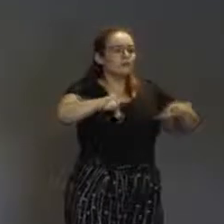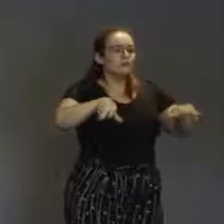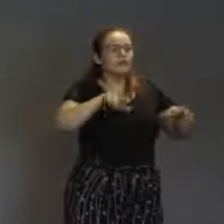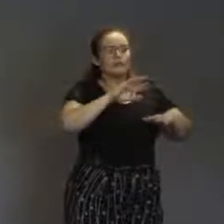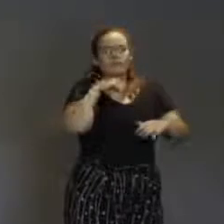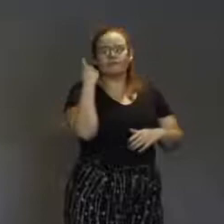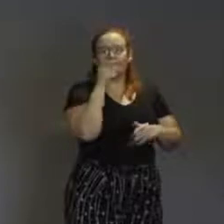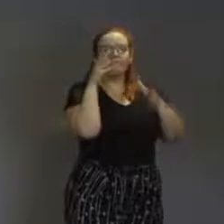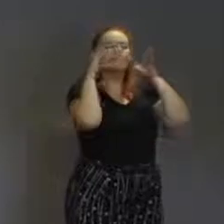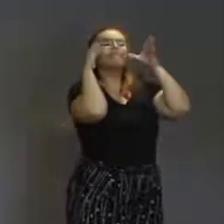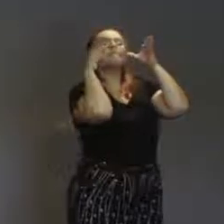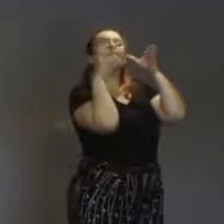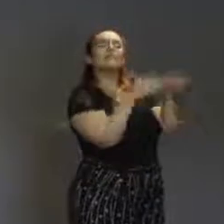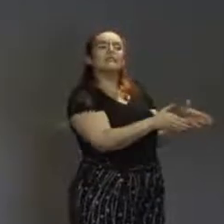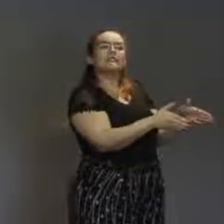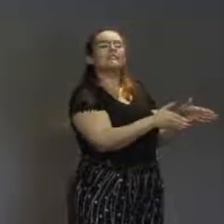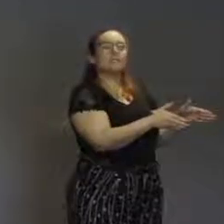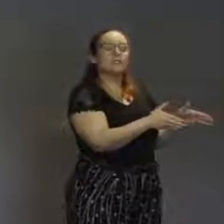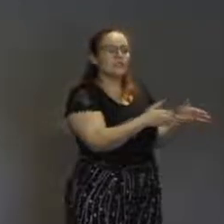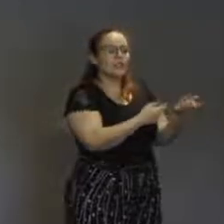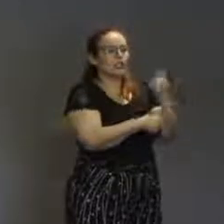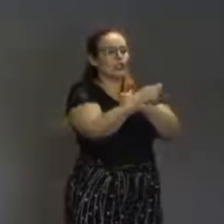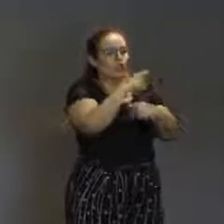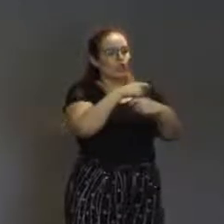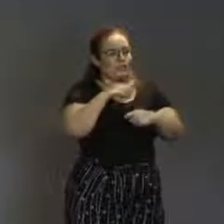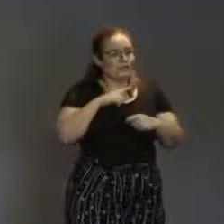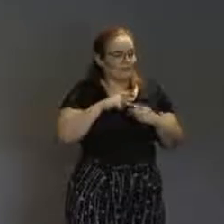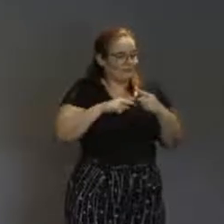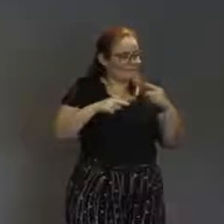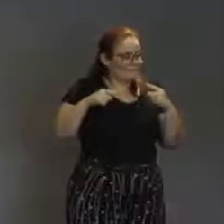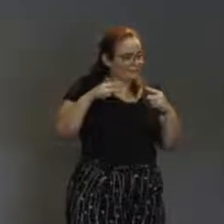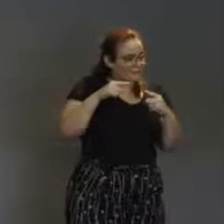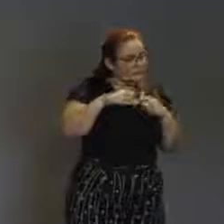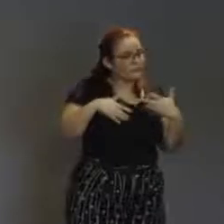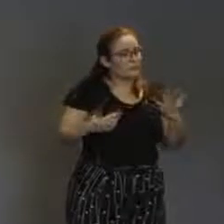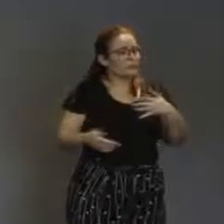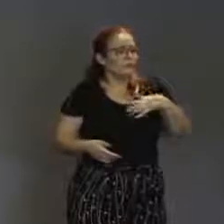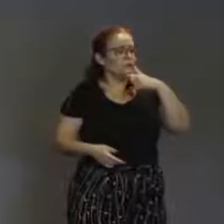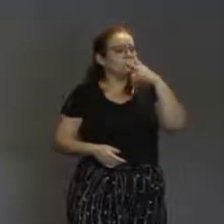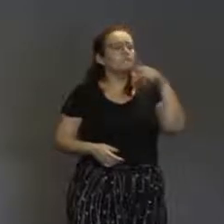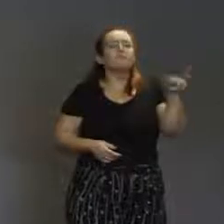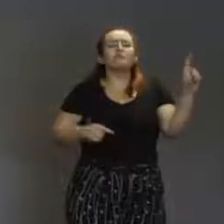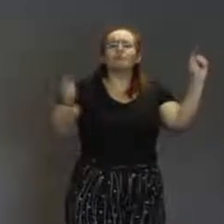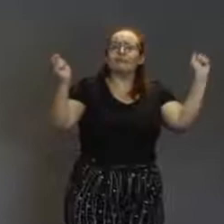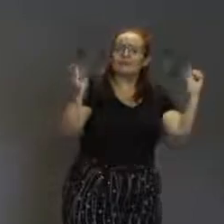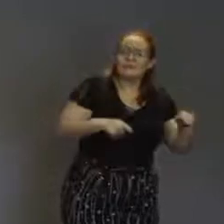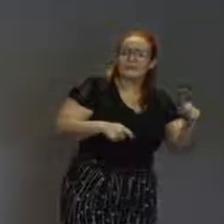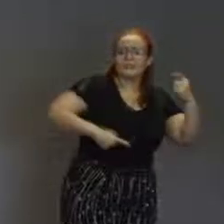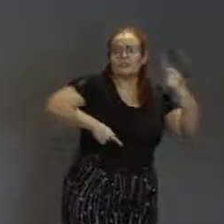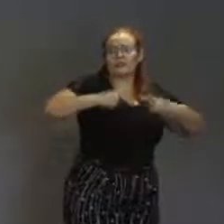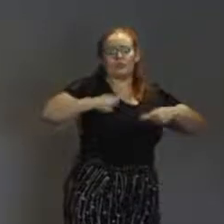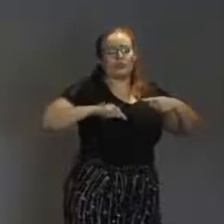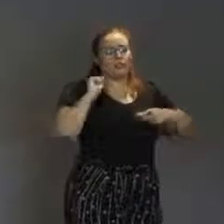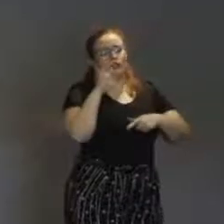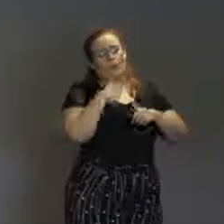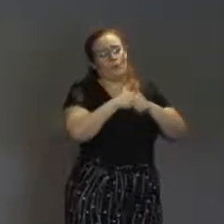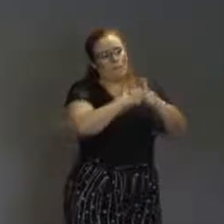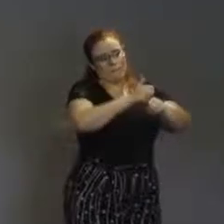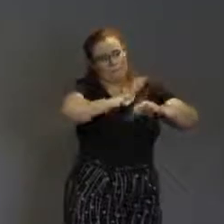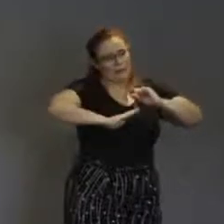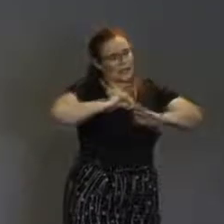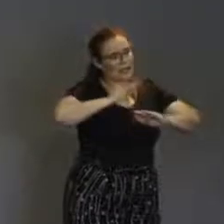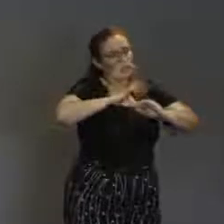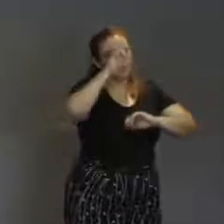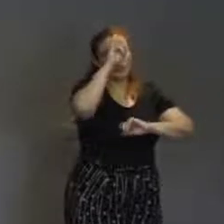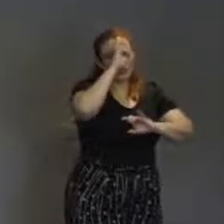nessa linha, né, do negócio com propósito. E eu acho isso perfeitamente plausível. A gente acompanha isso na prática, no dia a dia, em